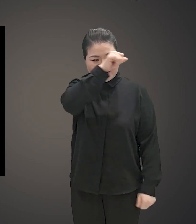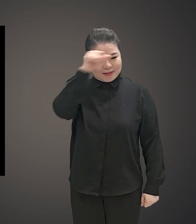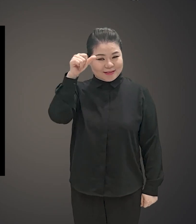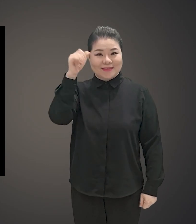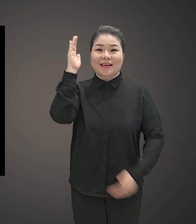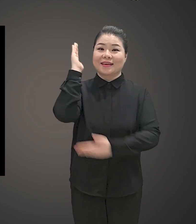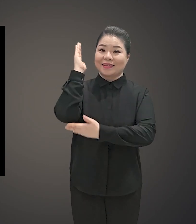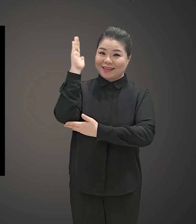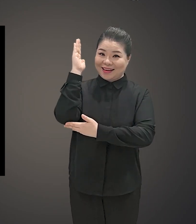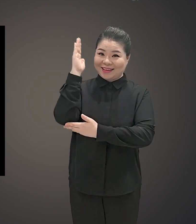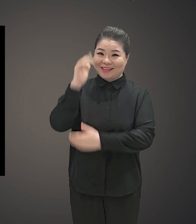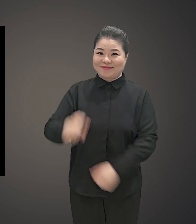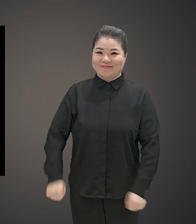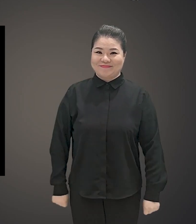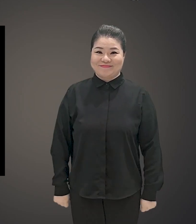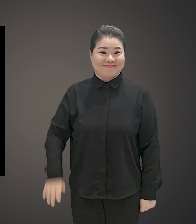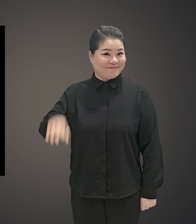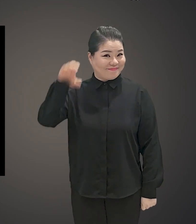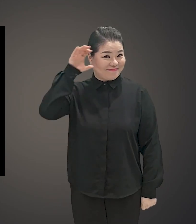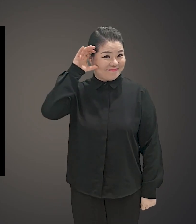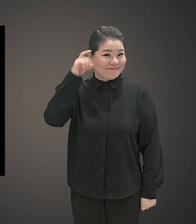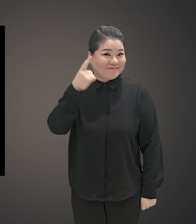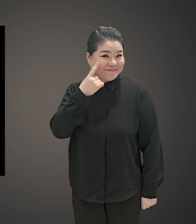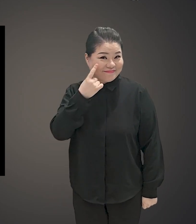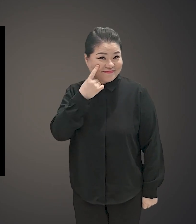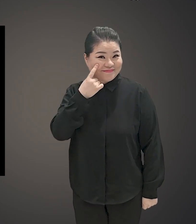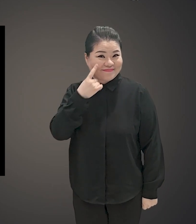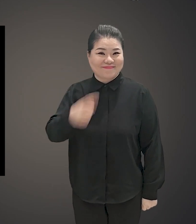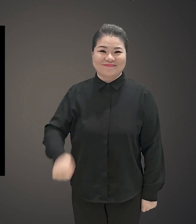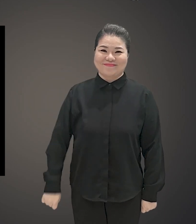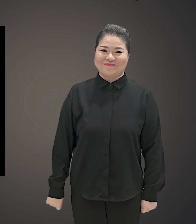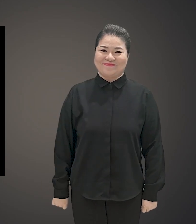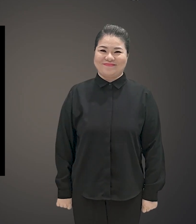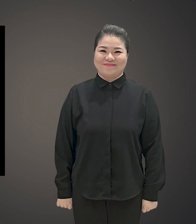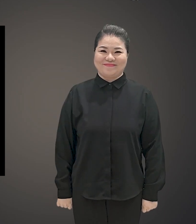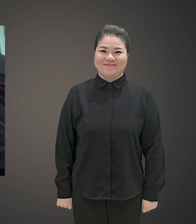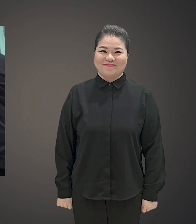인생이야기 한번 들어보실래요?